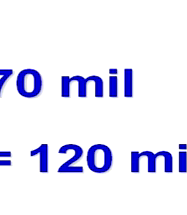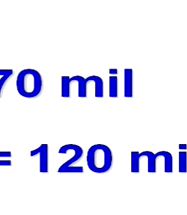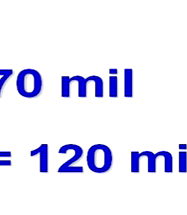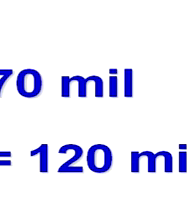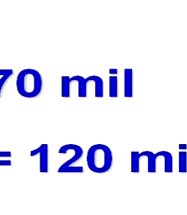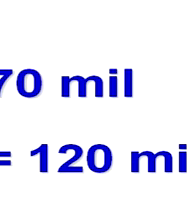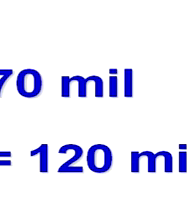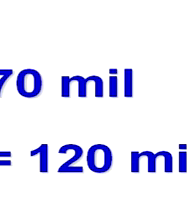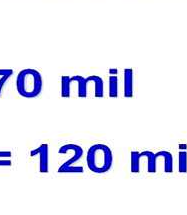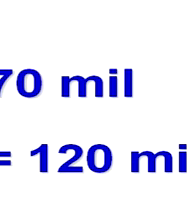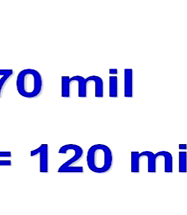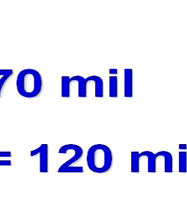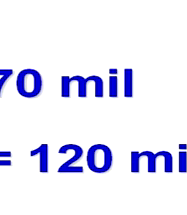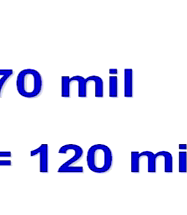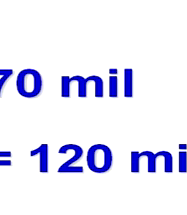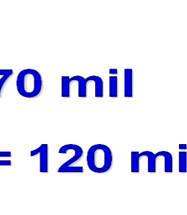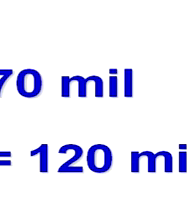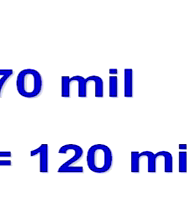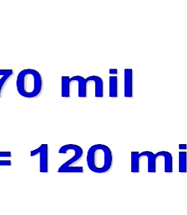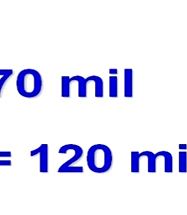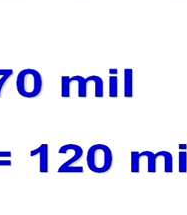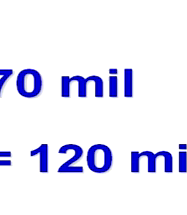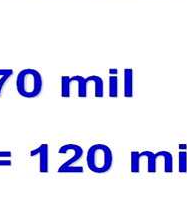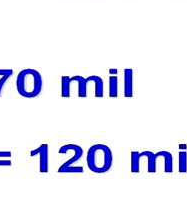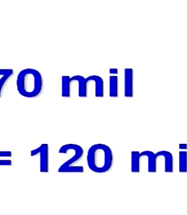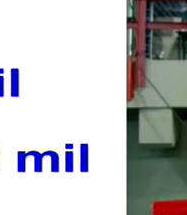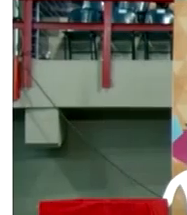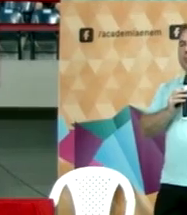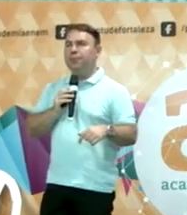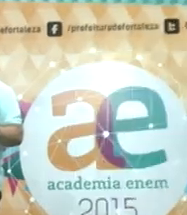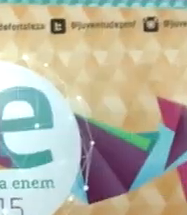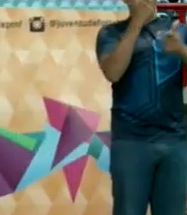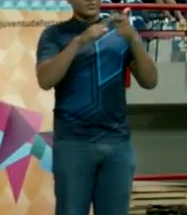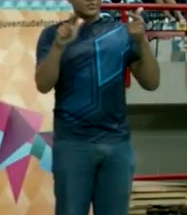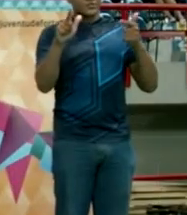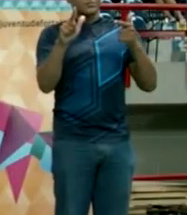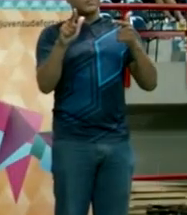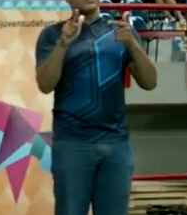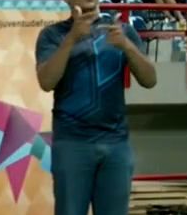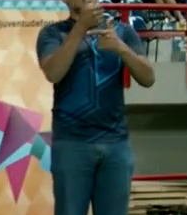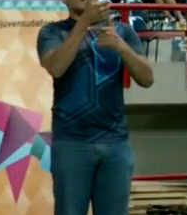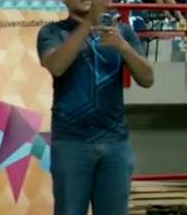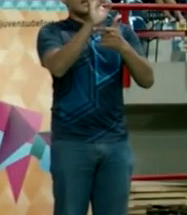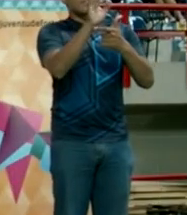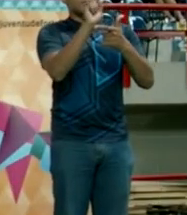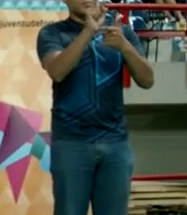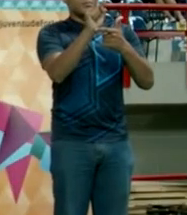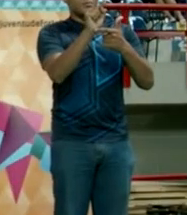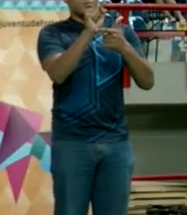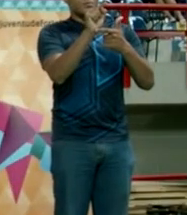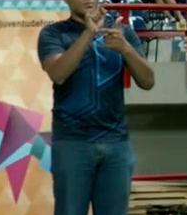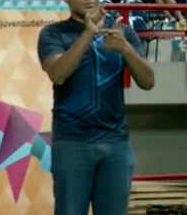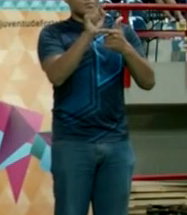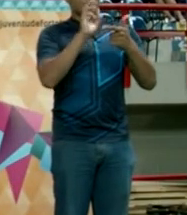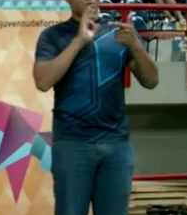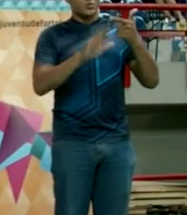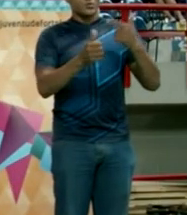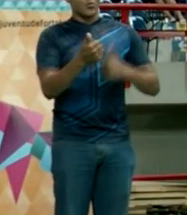livro. Então o custo unitário aumentou ou diminuiu? Aumentou ou diminuiu?